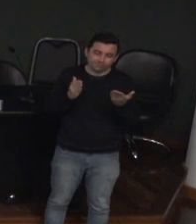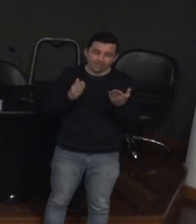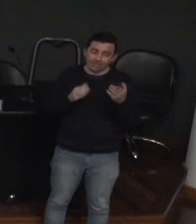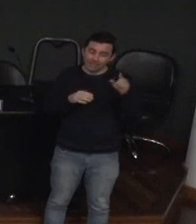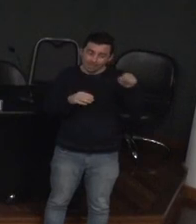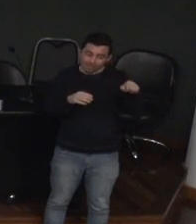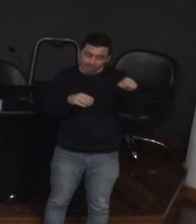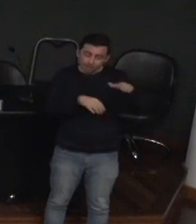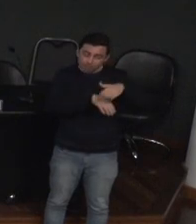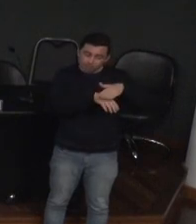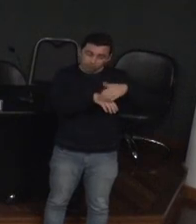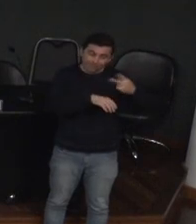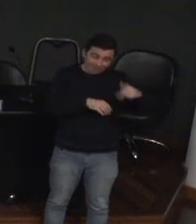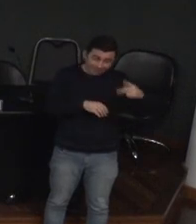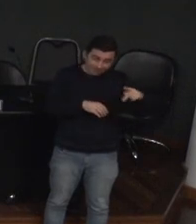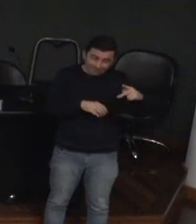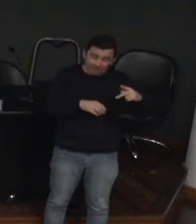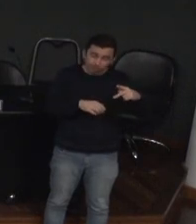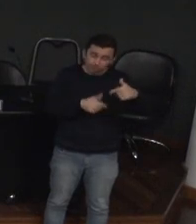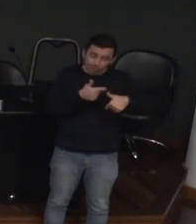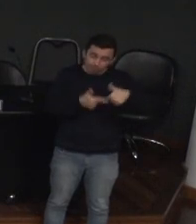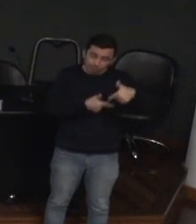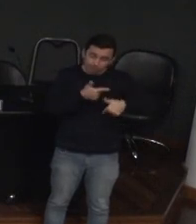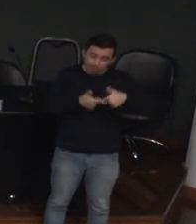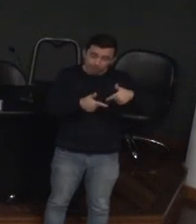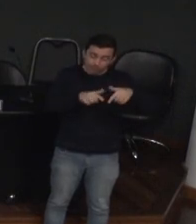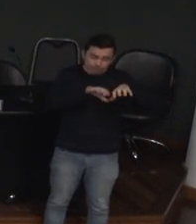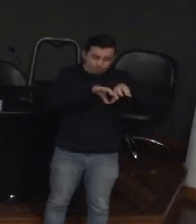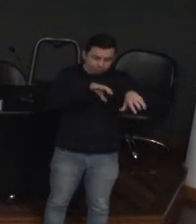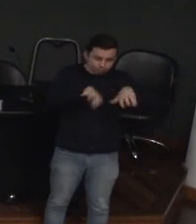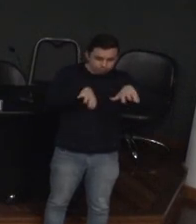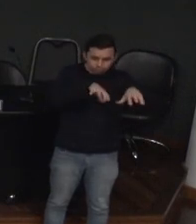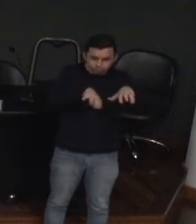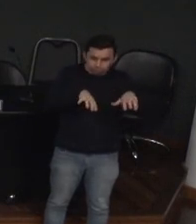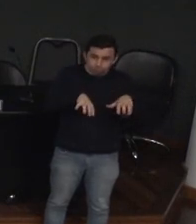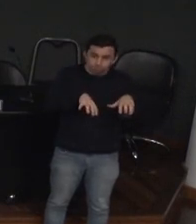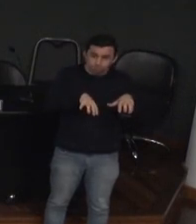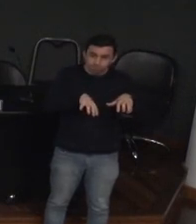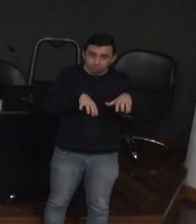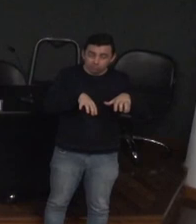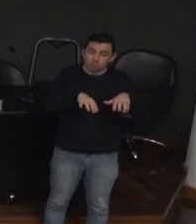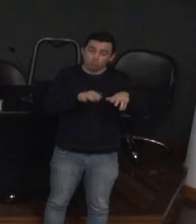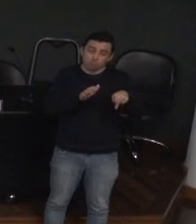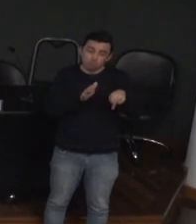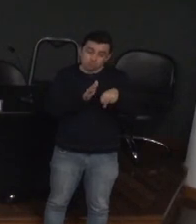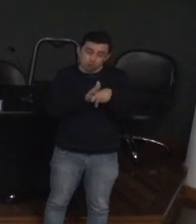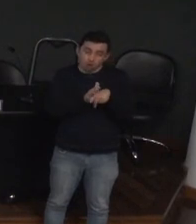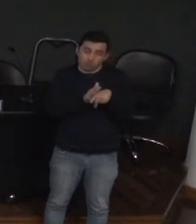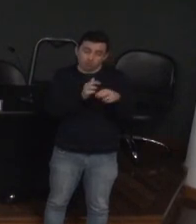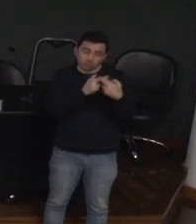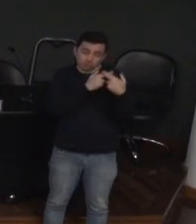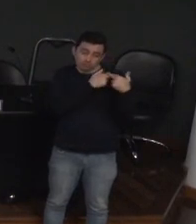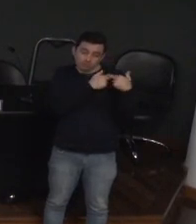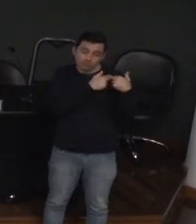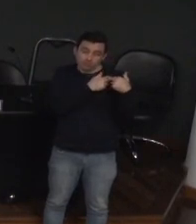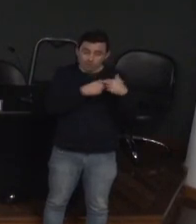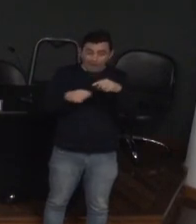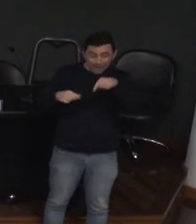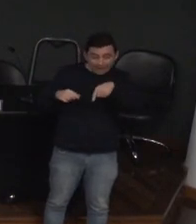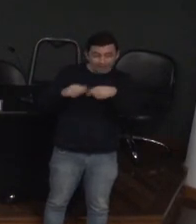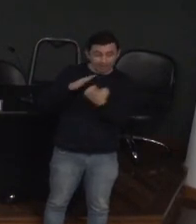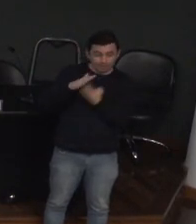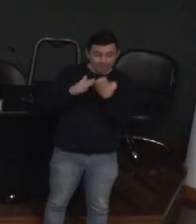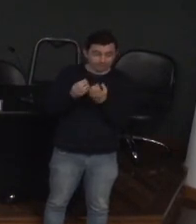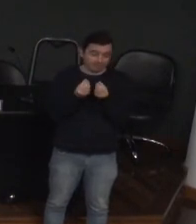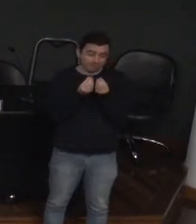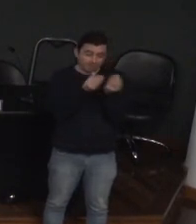ela exerce atividades desconcentradas pelas atribuições legais que, o próprio escritório dá, nesse